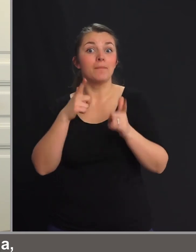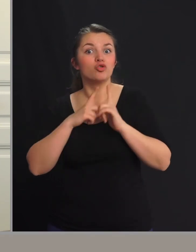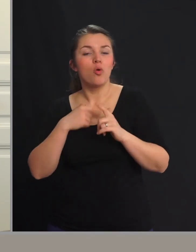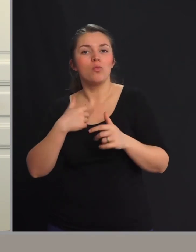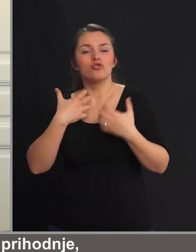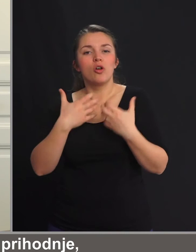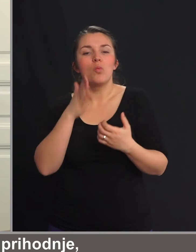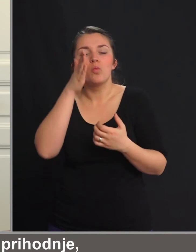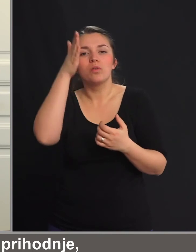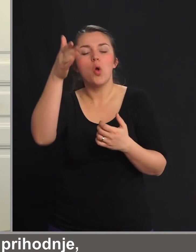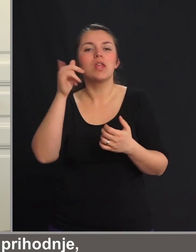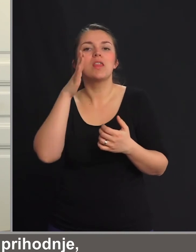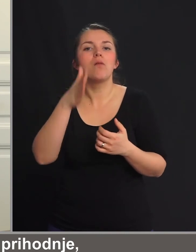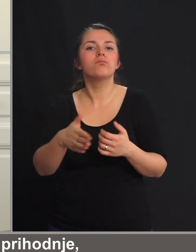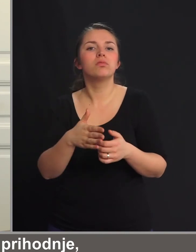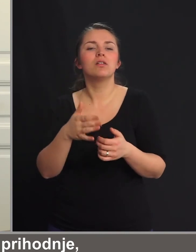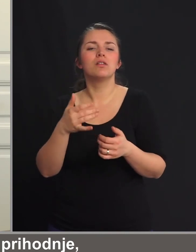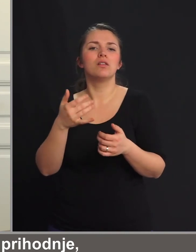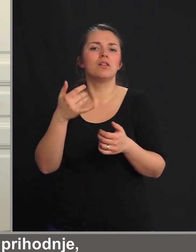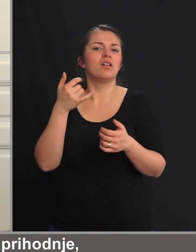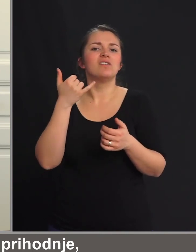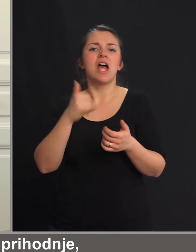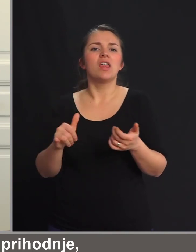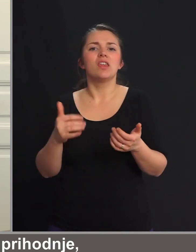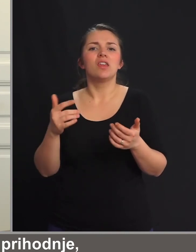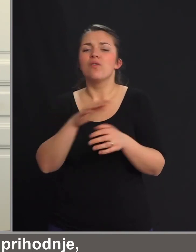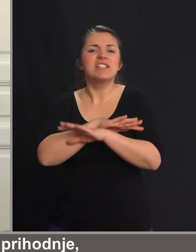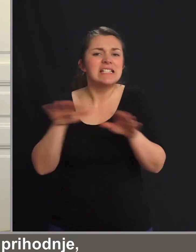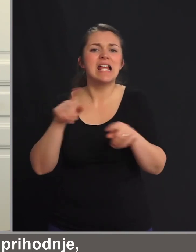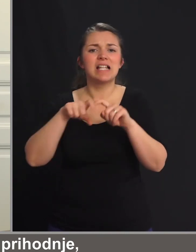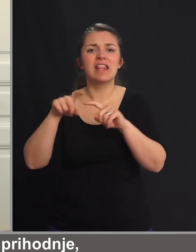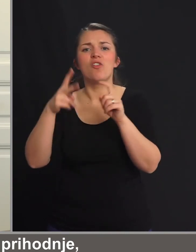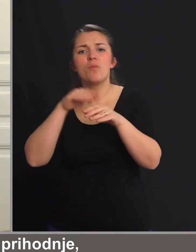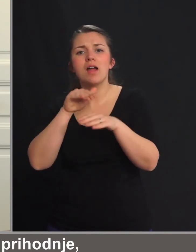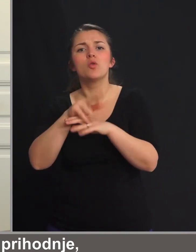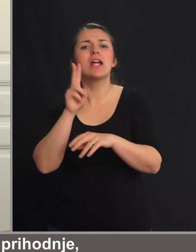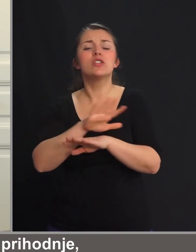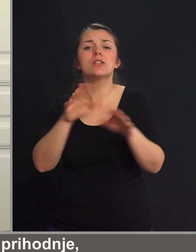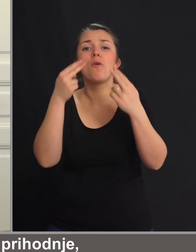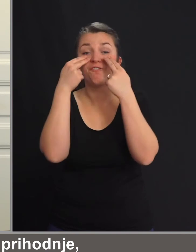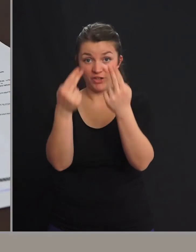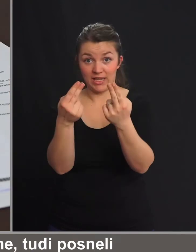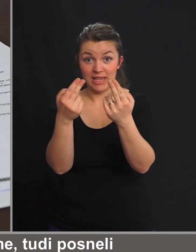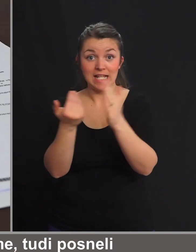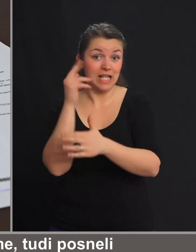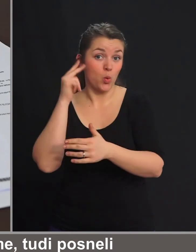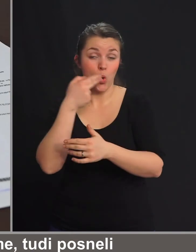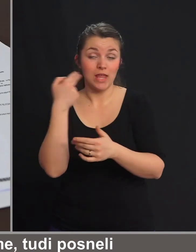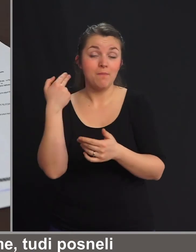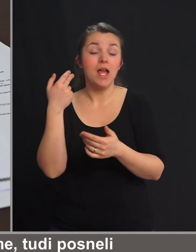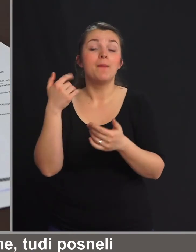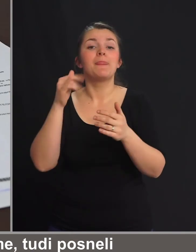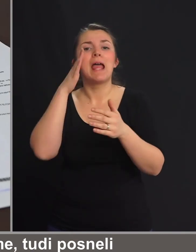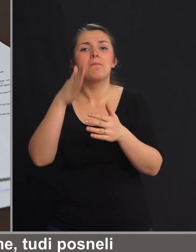invalidna, pričakujemo in si želimo v prihodnje, da bi vse zadeve v Mariboru, ki so samo